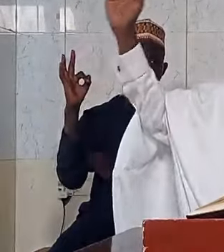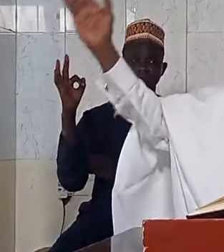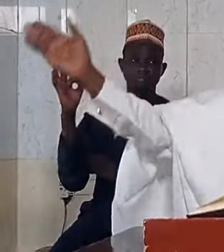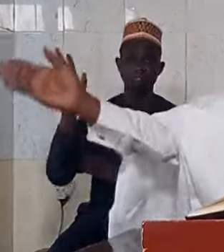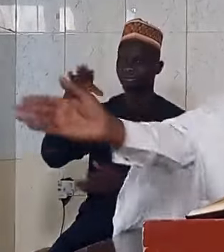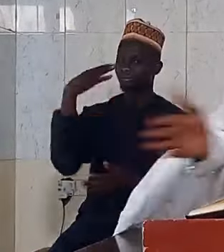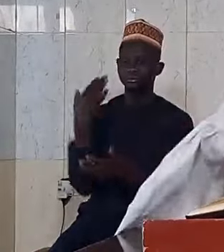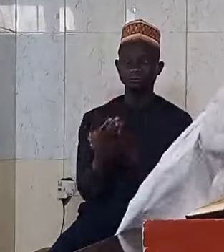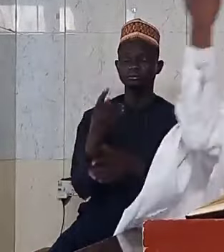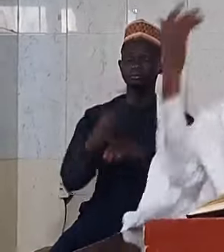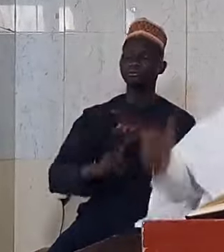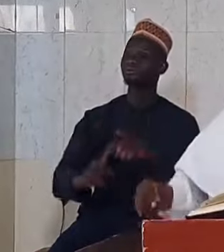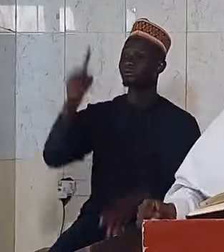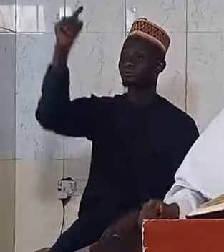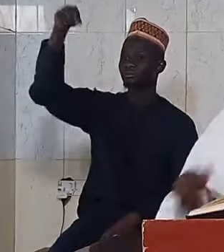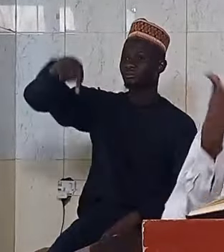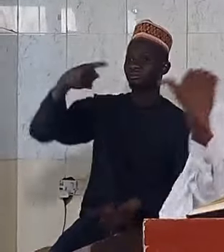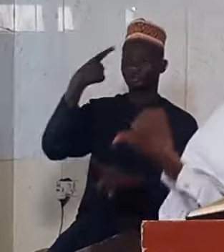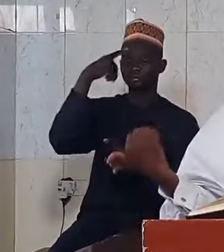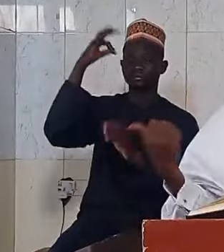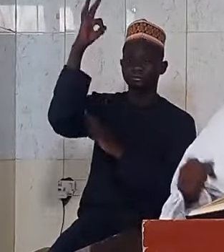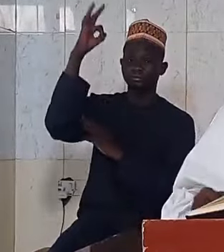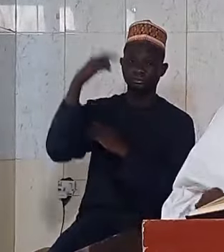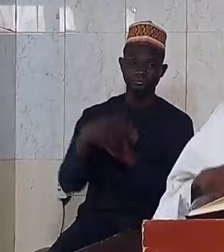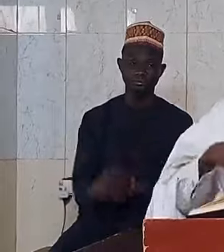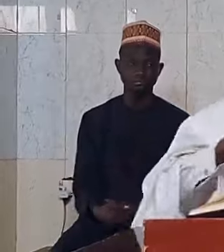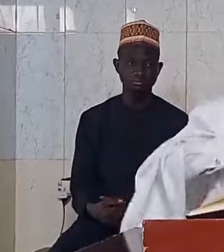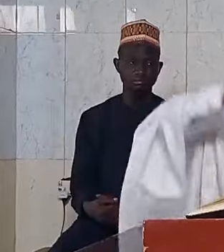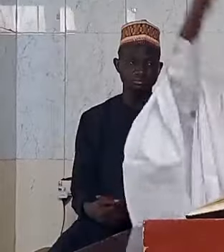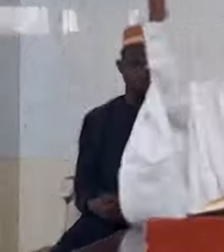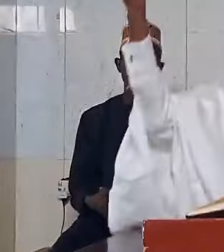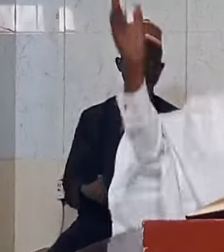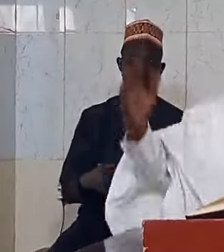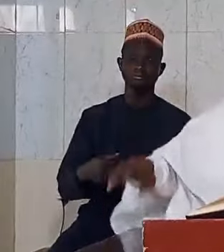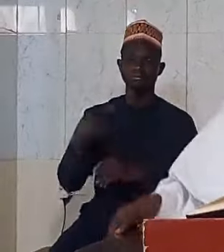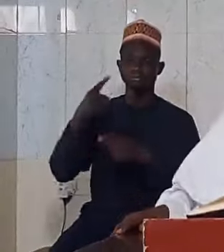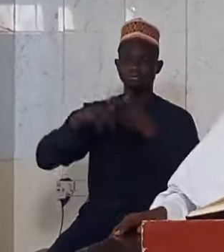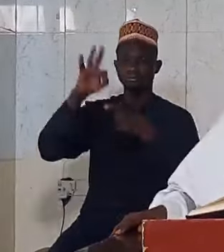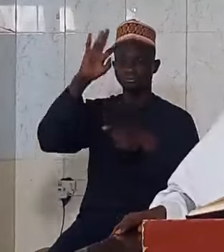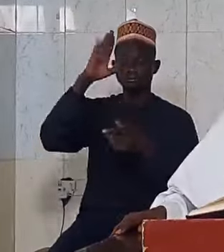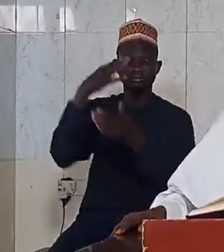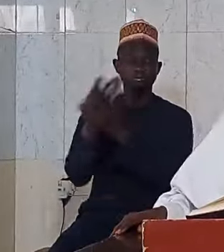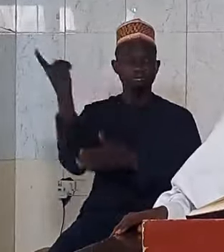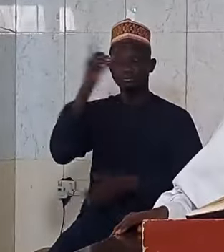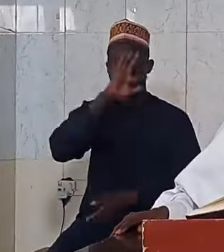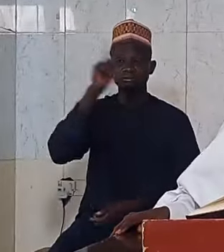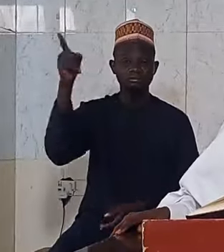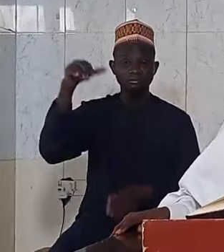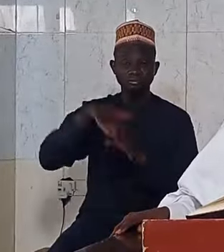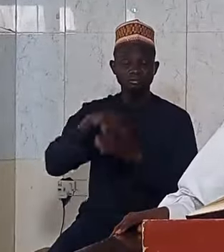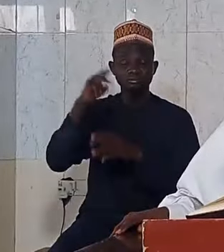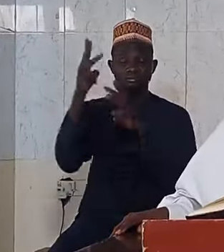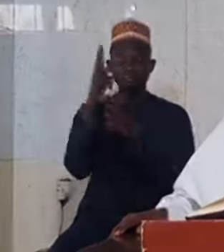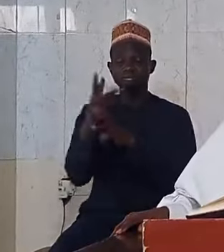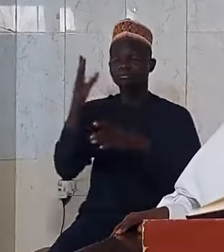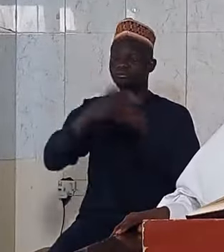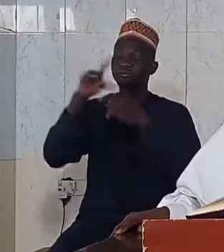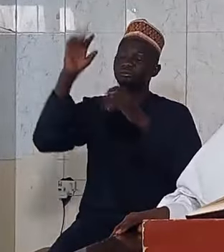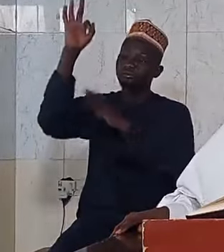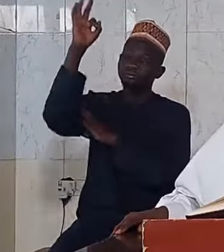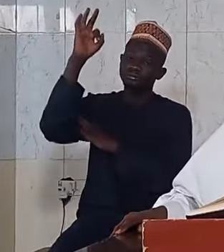khazainus samawati wal ard نواي لله ولله خزائن السماوات والأرض دك إن ذاك جي إن دي أرزق إكيني ما ينقول